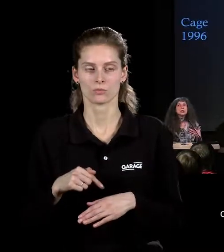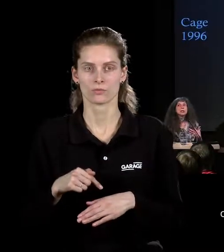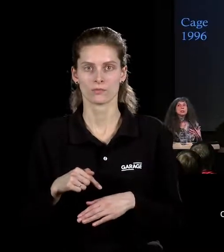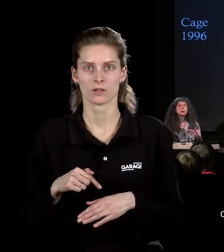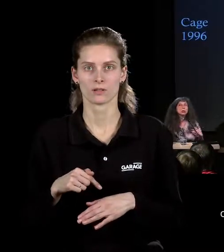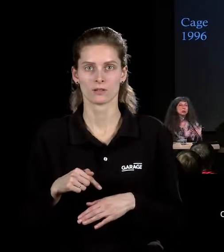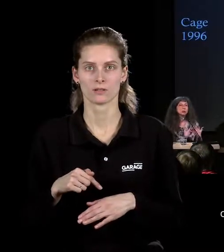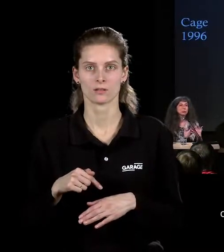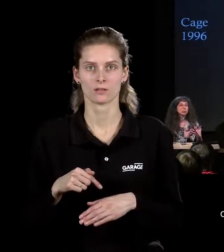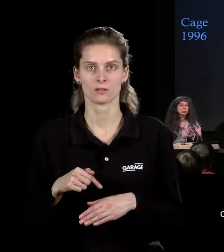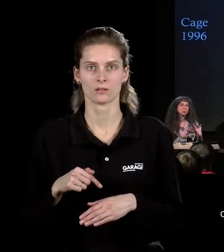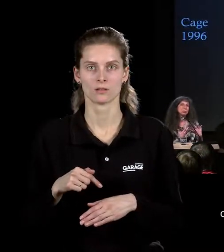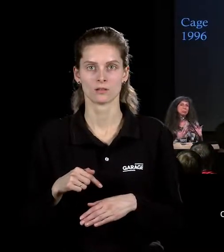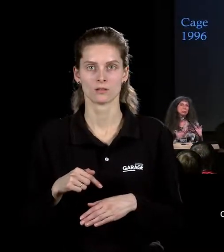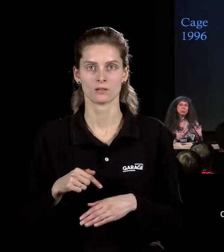ощущение